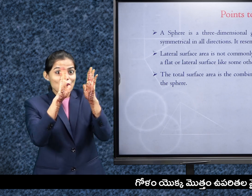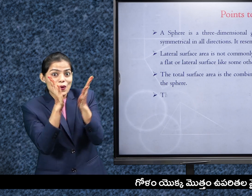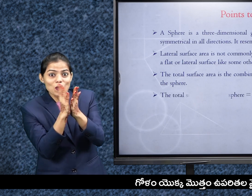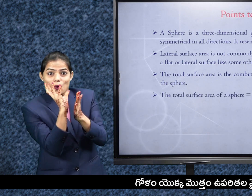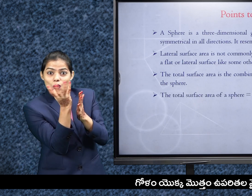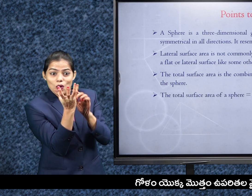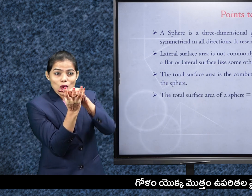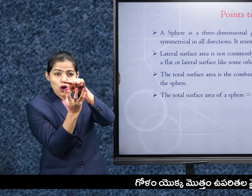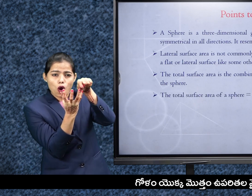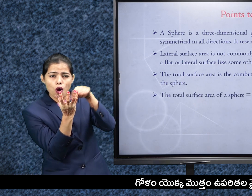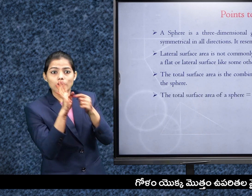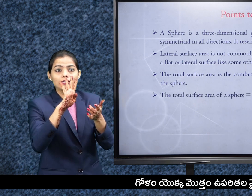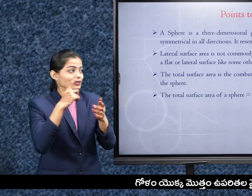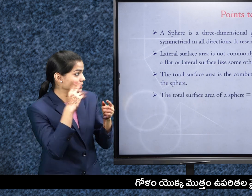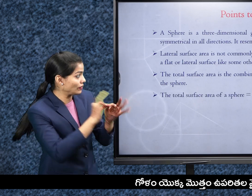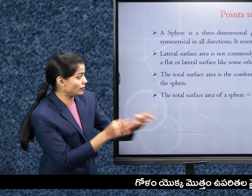గోళం యొక్క మొత్తం ఉపరితల వైశాల్యం =